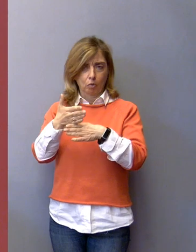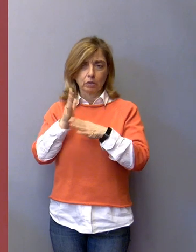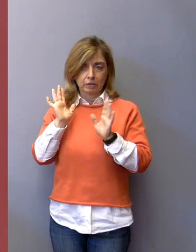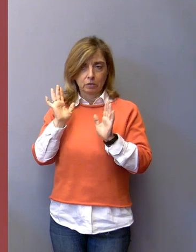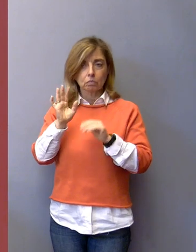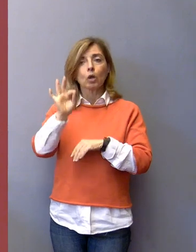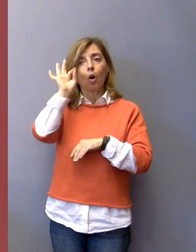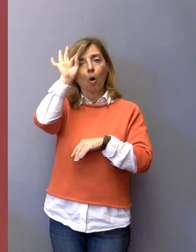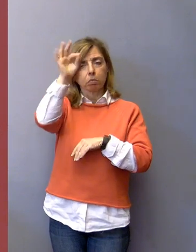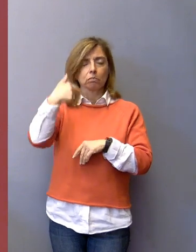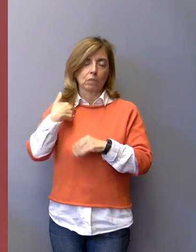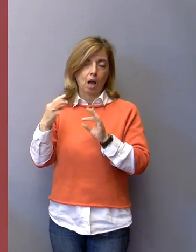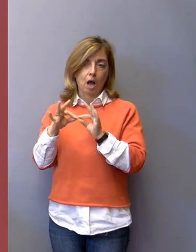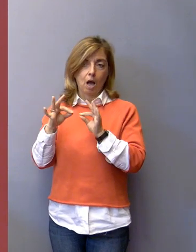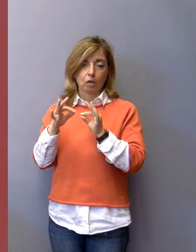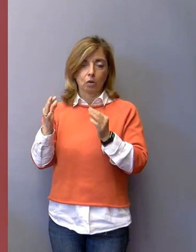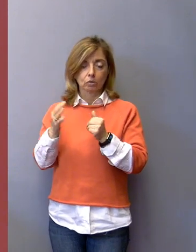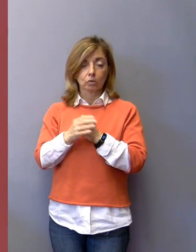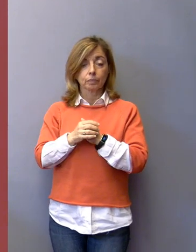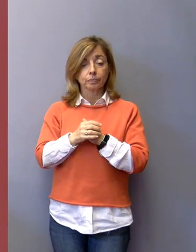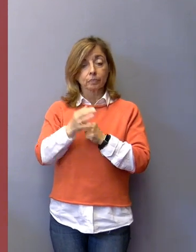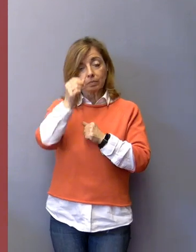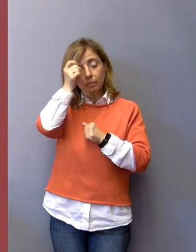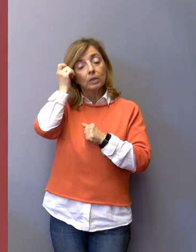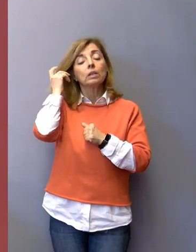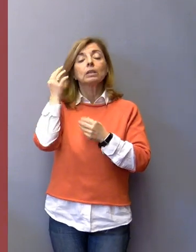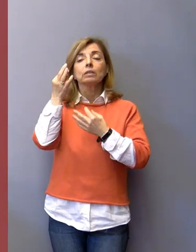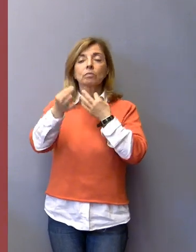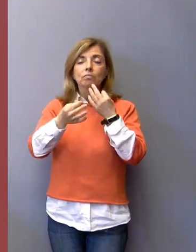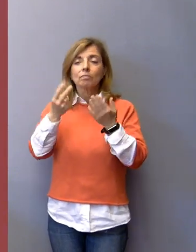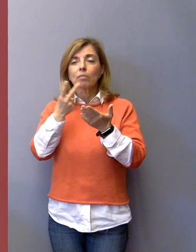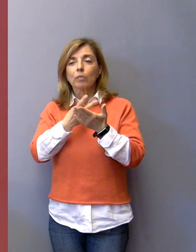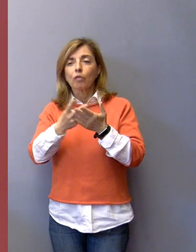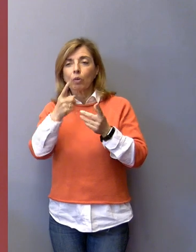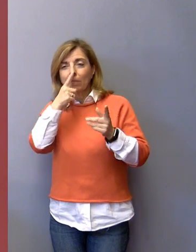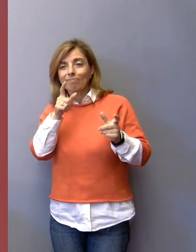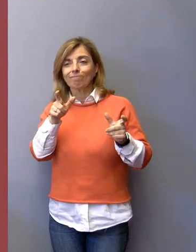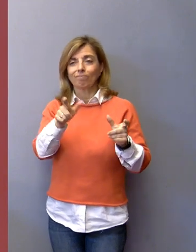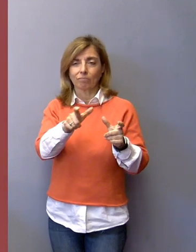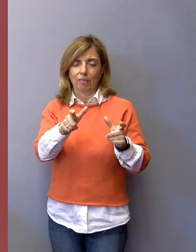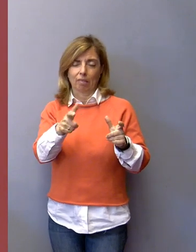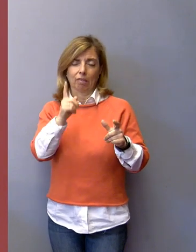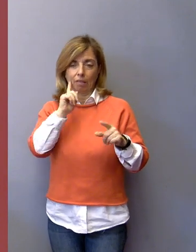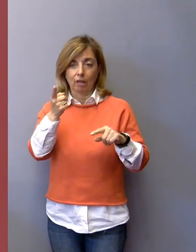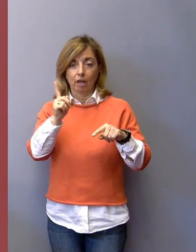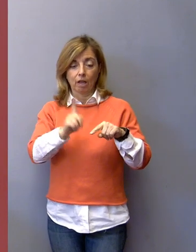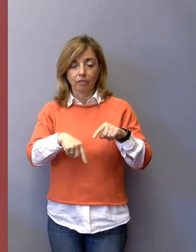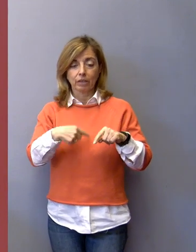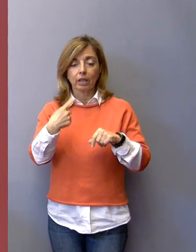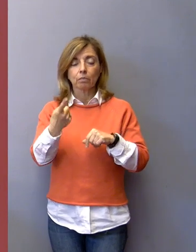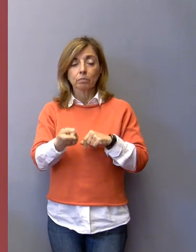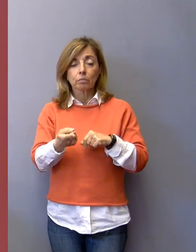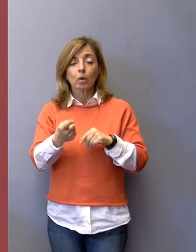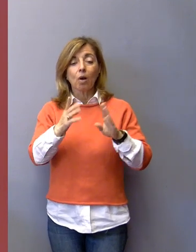Cioè quello di cercare di evitare le ingessature e di poter demolire far demolire